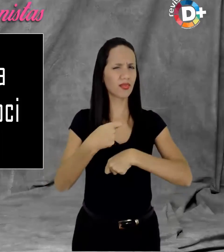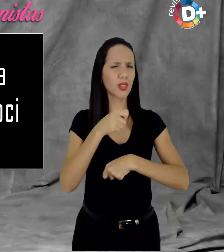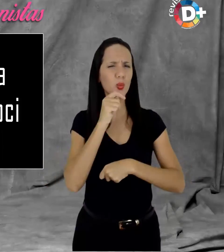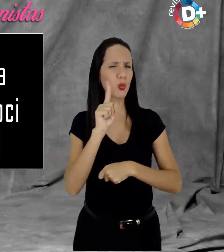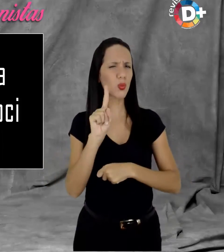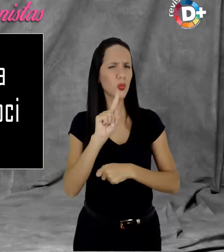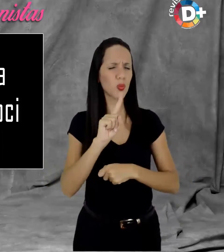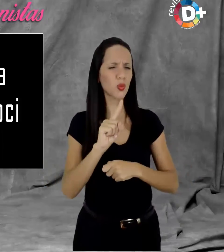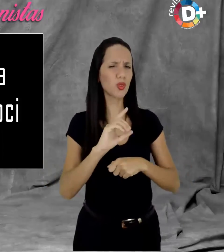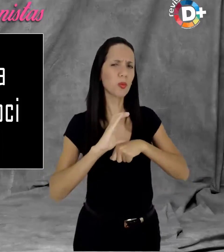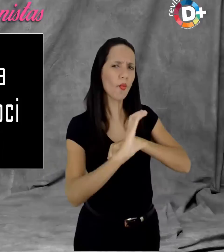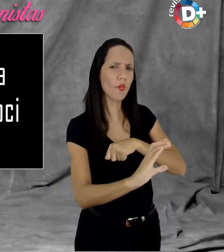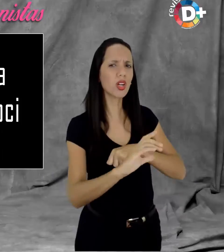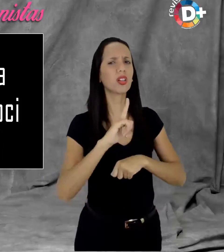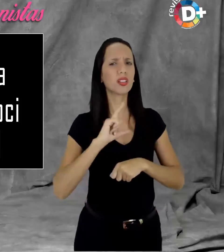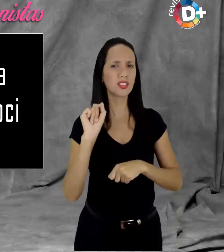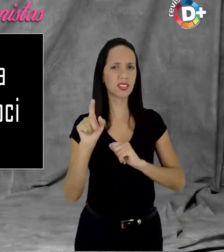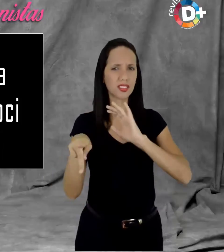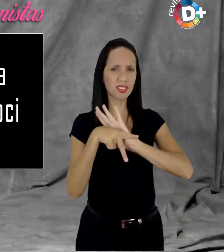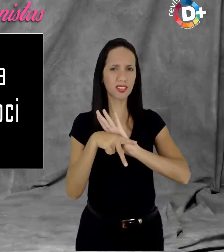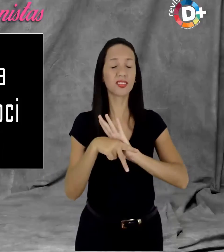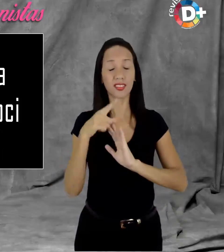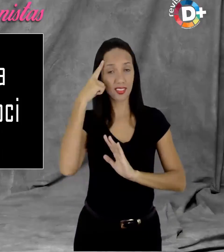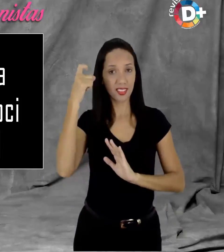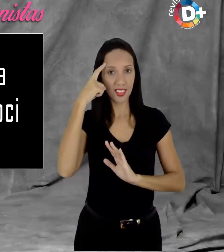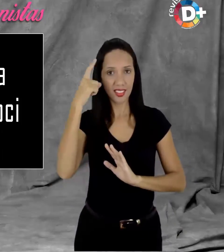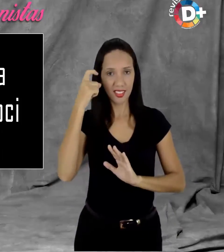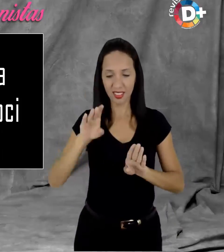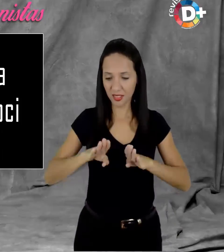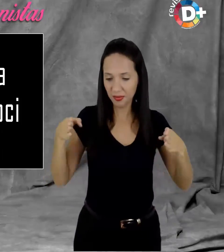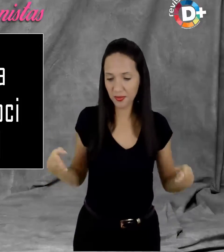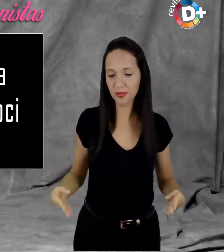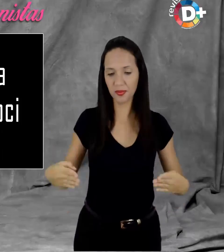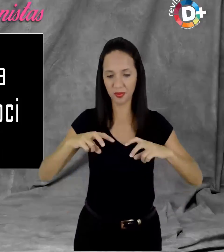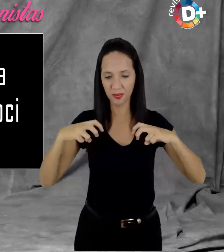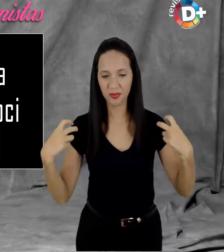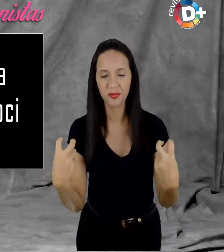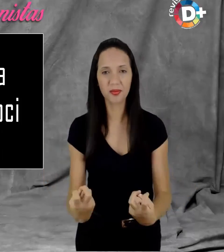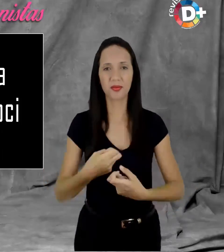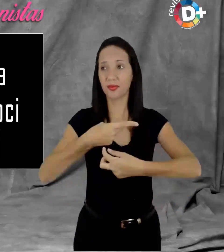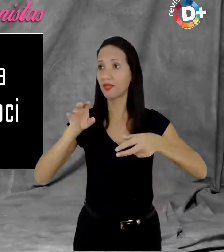havia investido ainda: as miniaturas de móveis, utensílios e tudo mais para uma